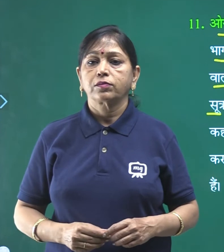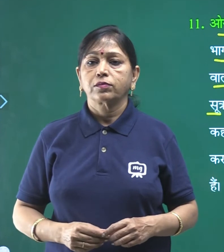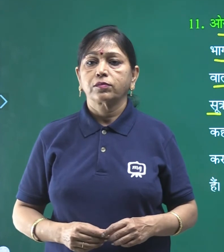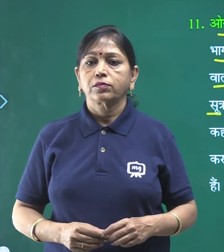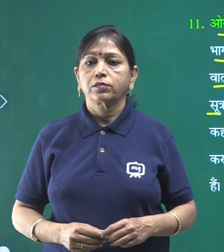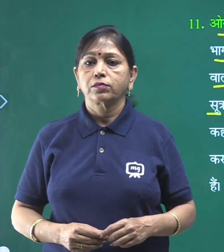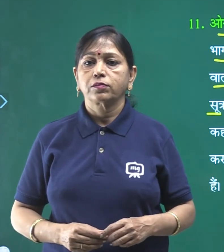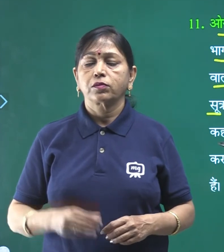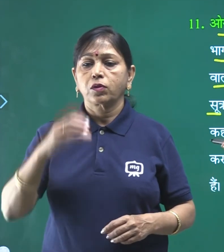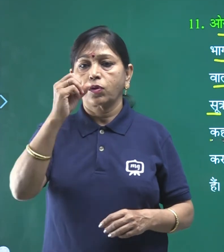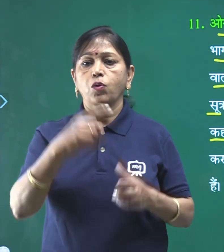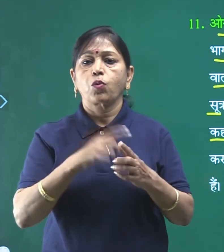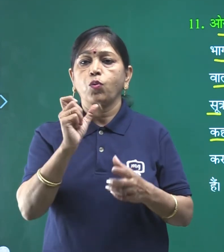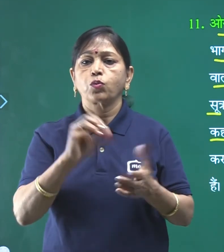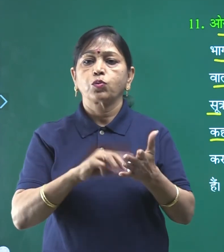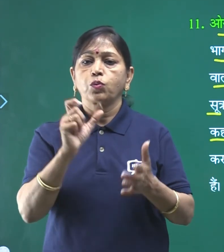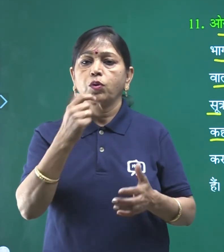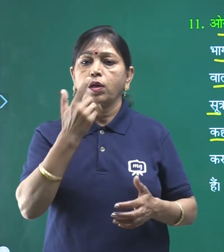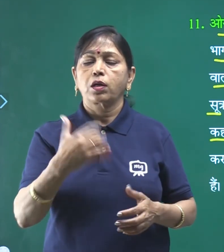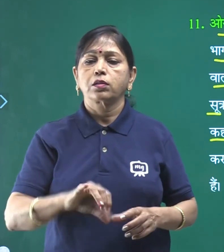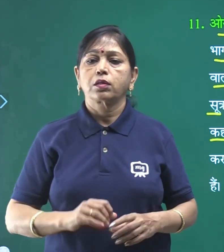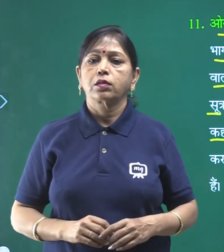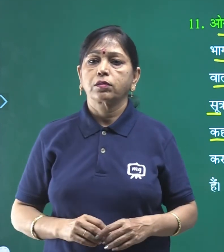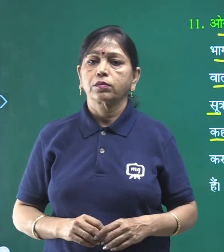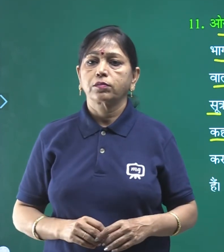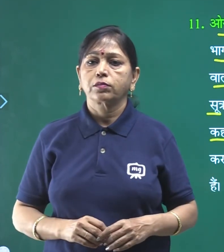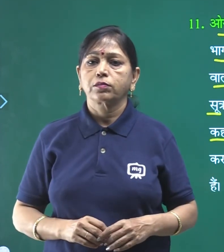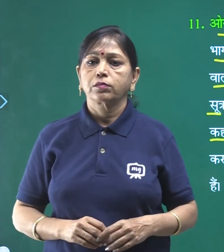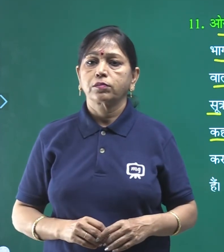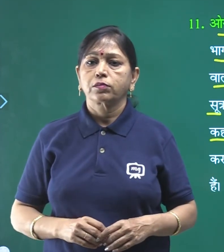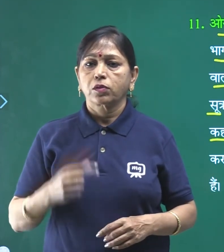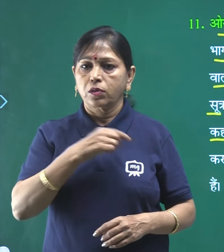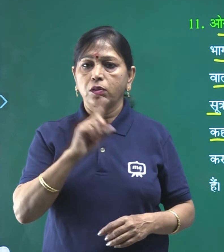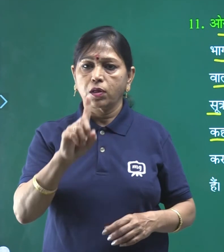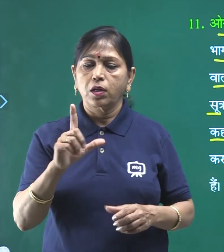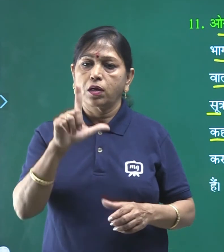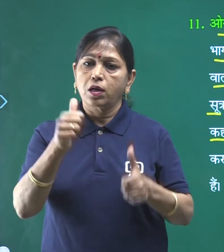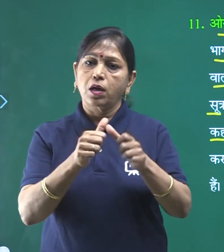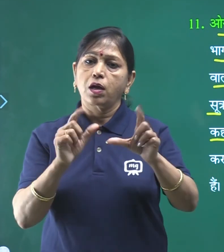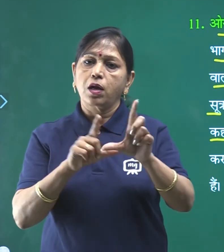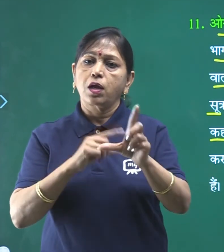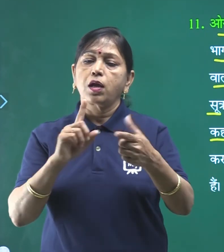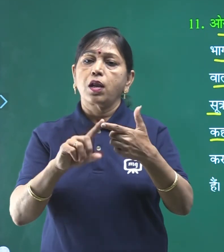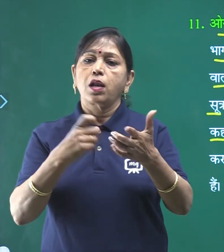वह जॉन कहते हैं कि यह एक परत कावा